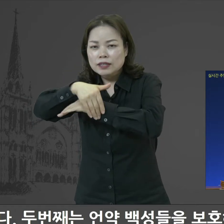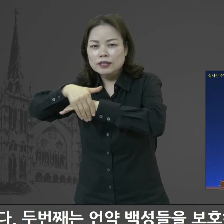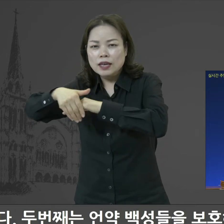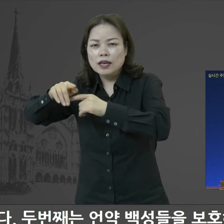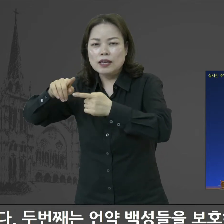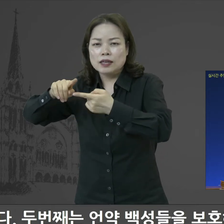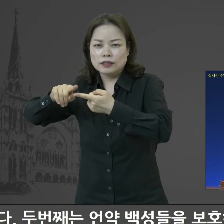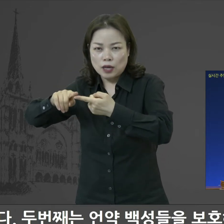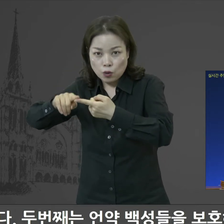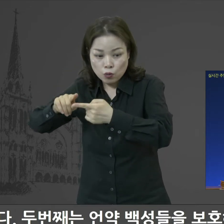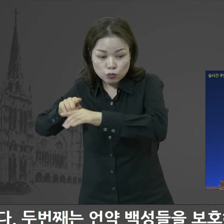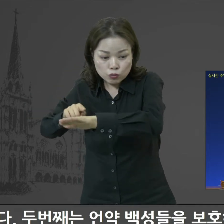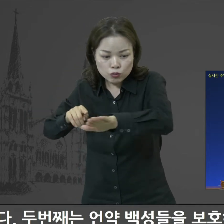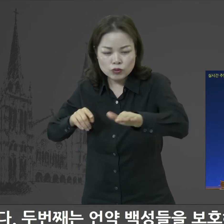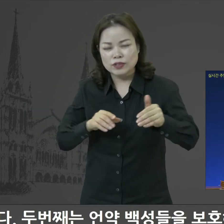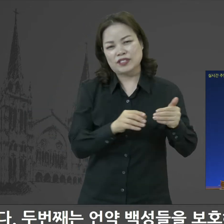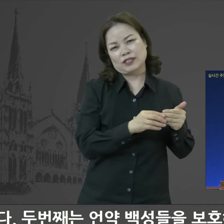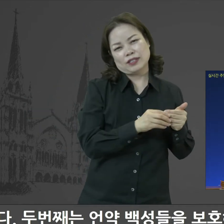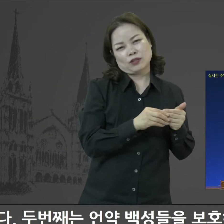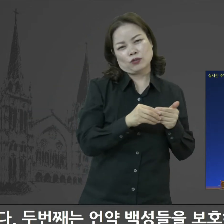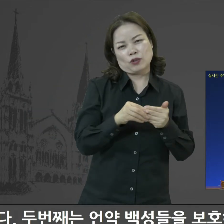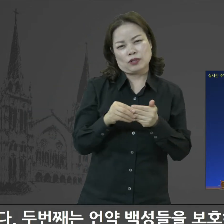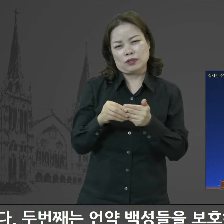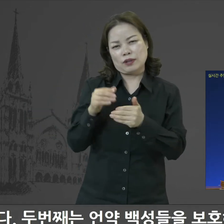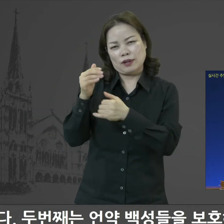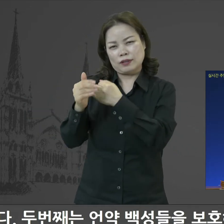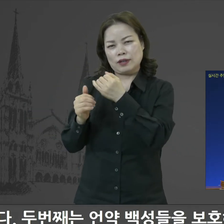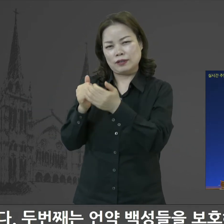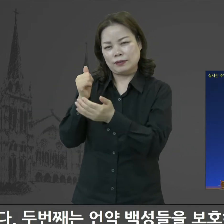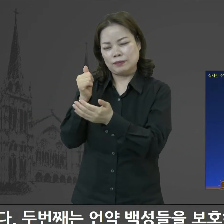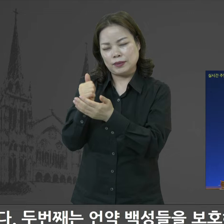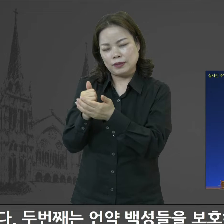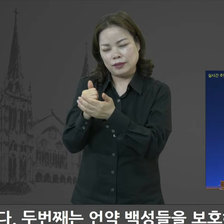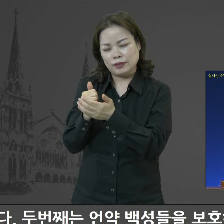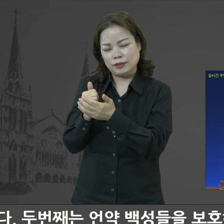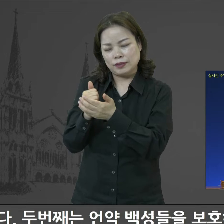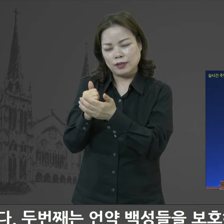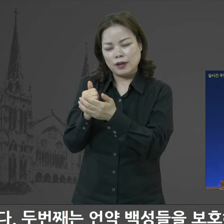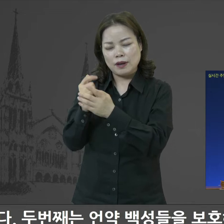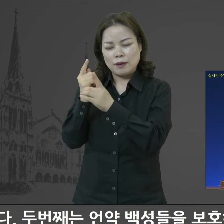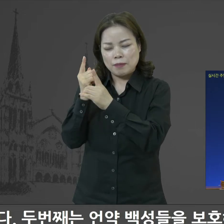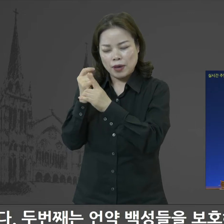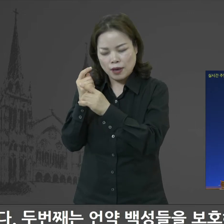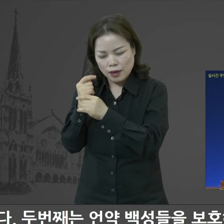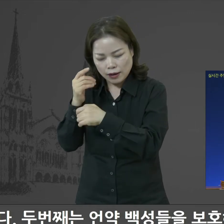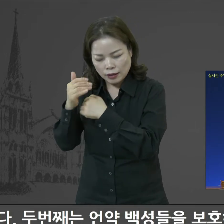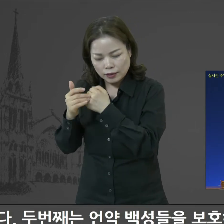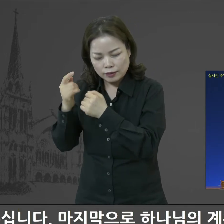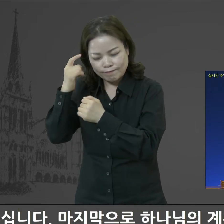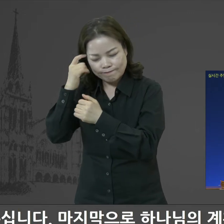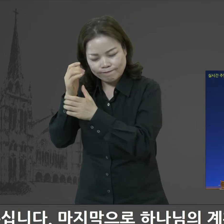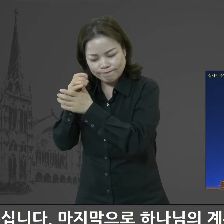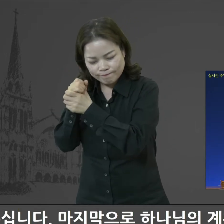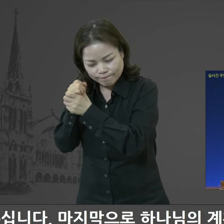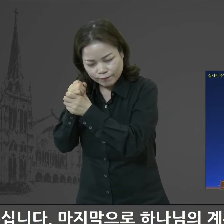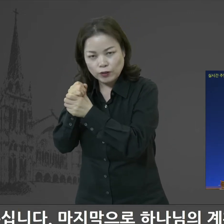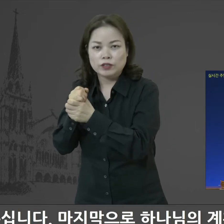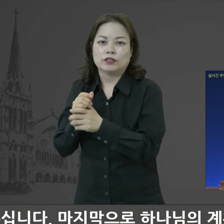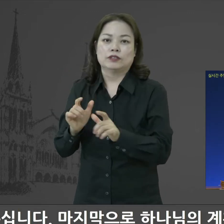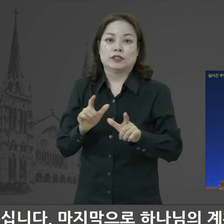그 길로 우리를 인도하시는 하나님을 우리는 날마다 그 언약을 붙들고 살아가면서 느끼며